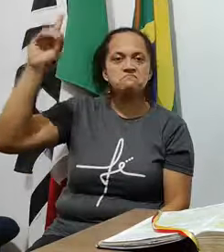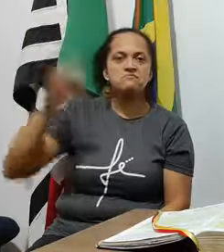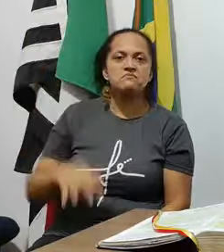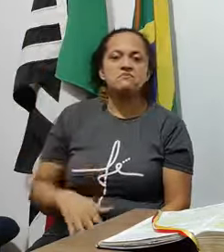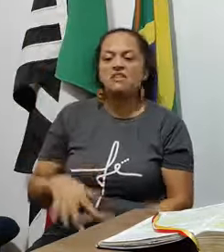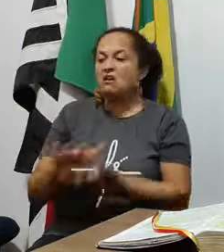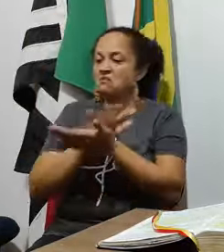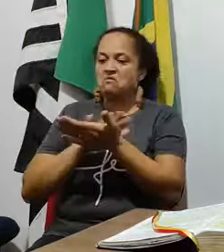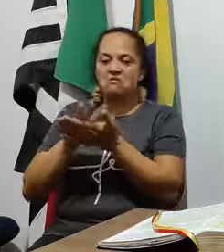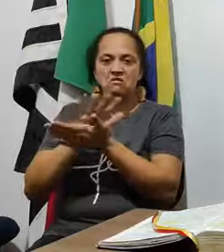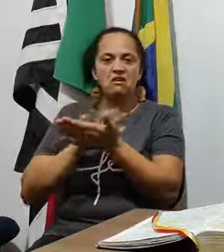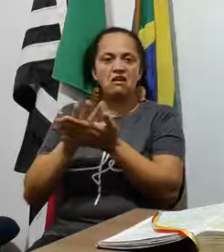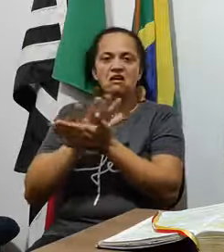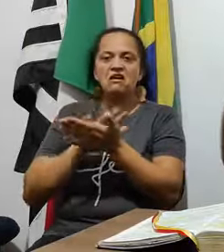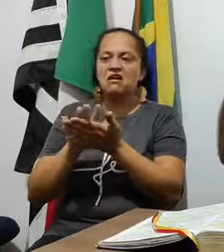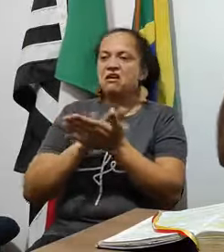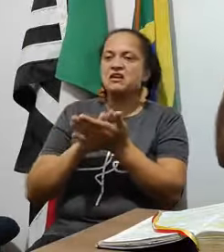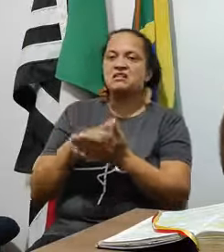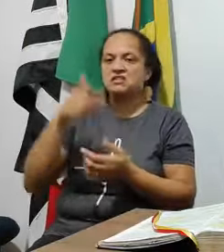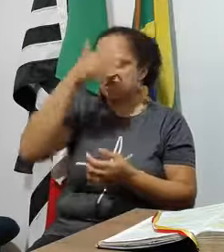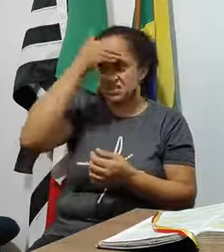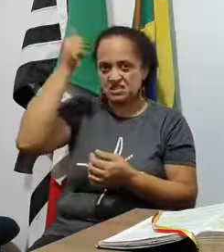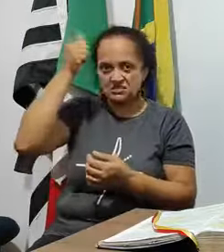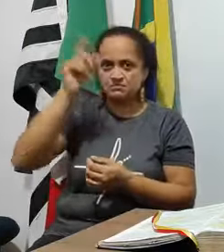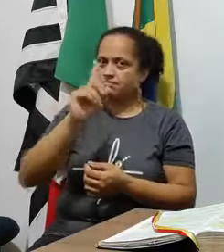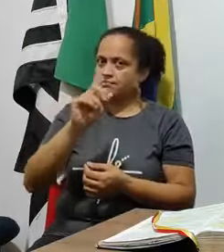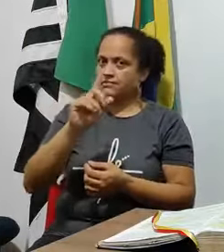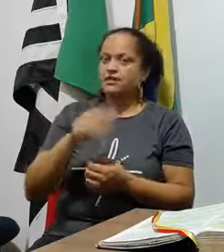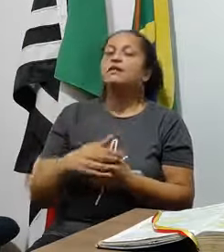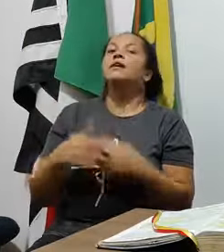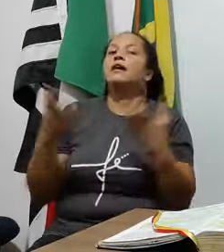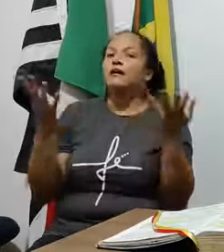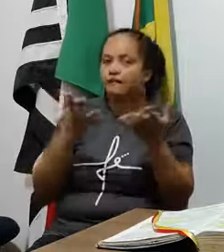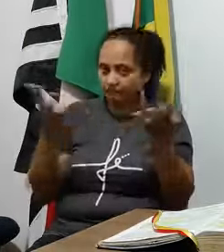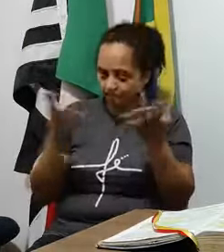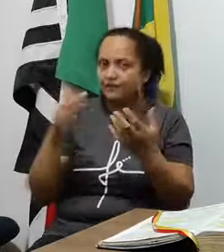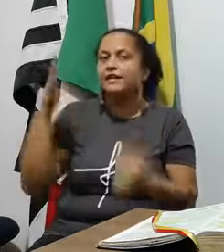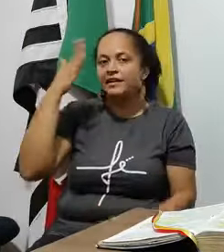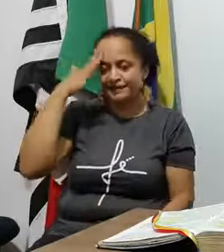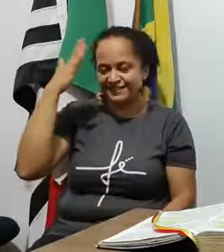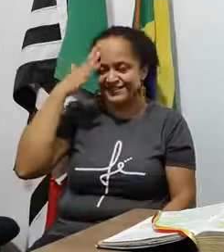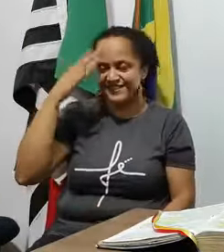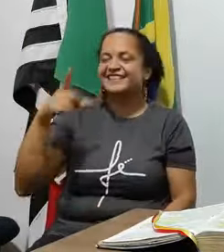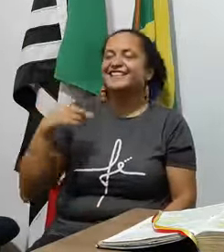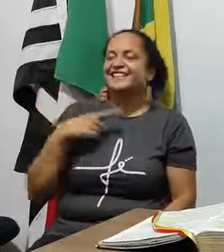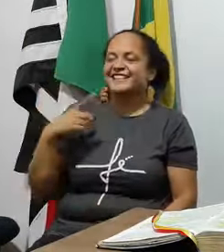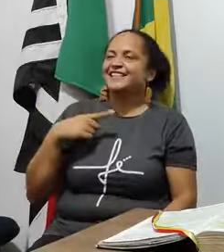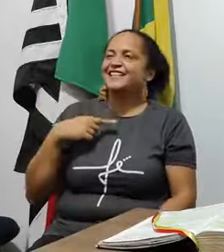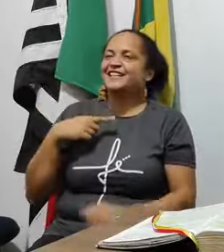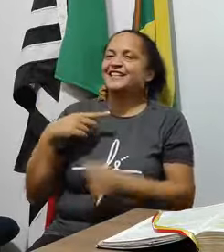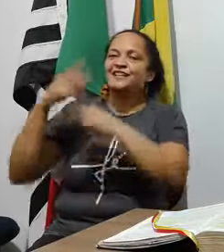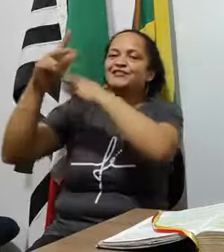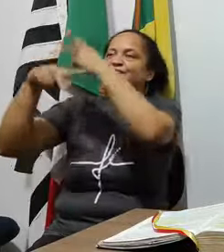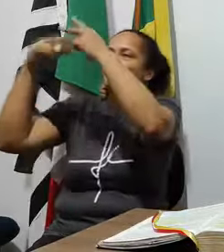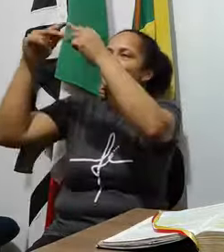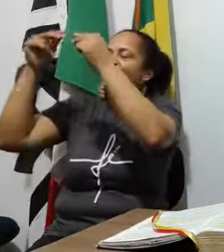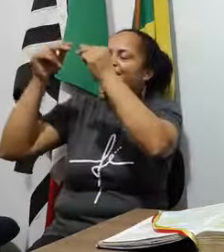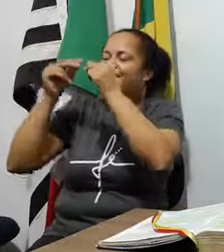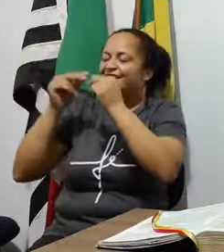nada para trás, e agora eu tenho certeza que há uma coroa, há um prêmio, há